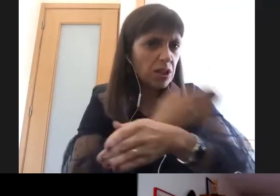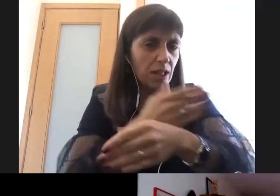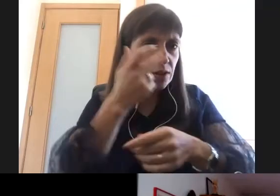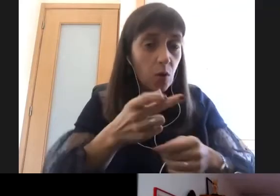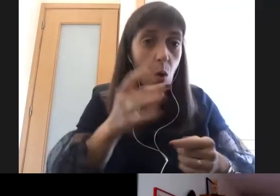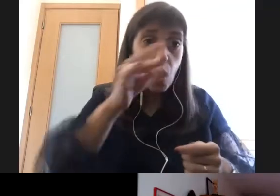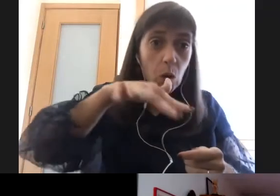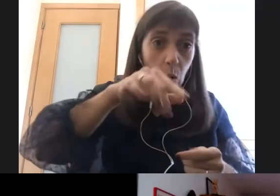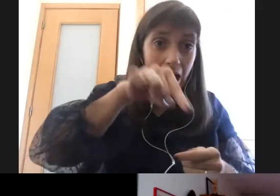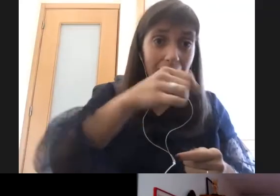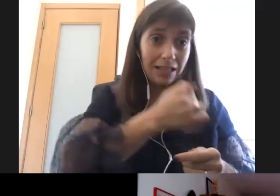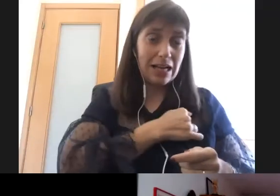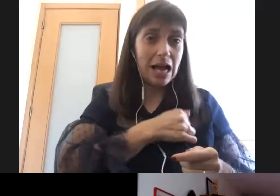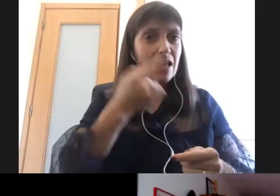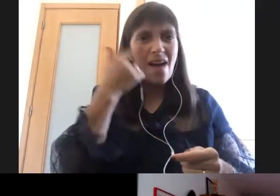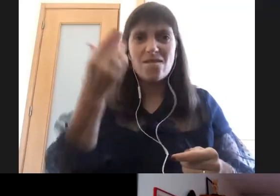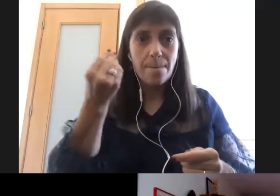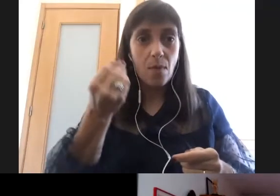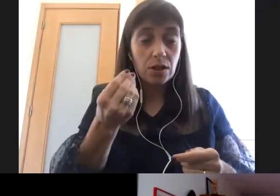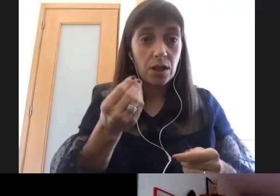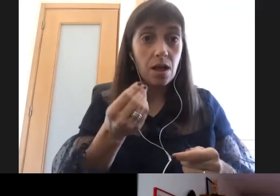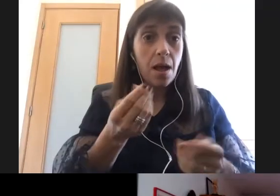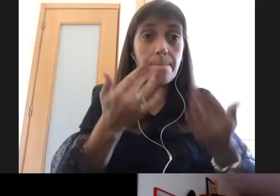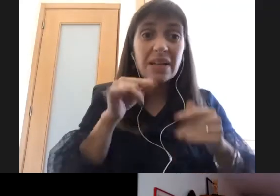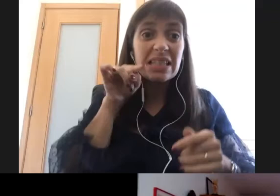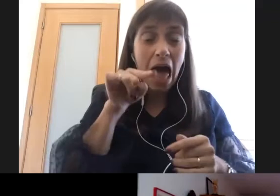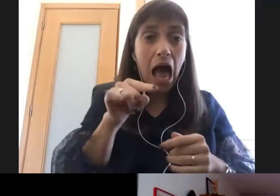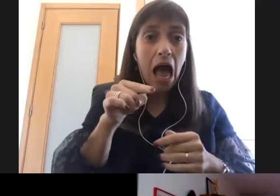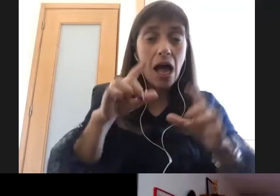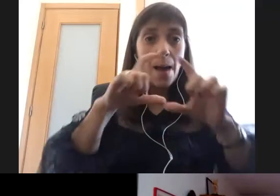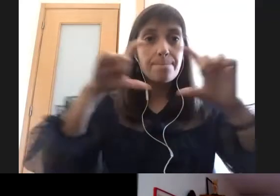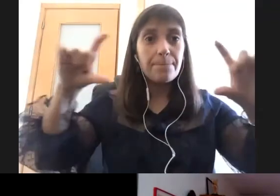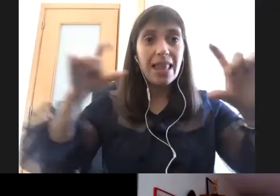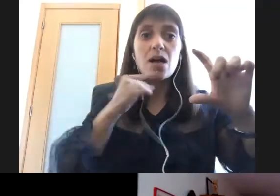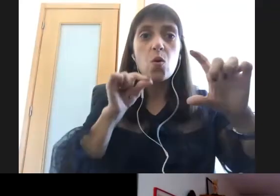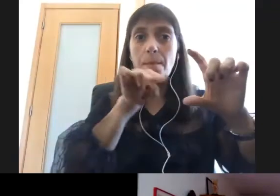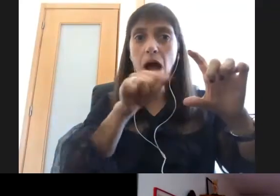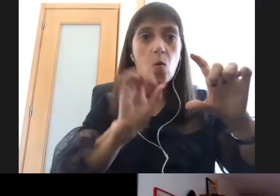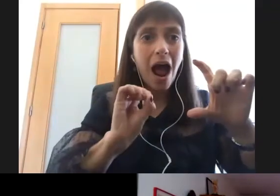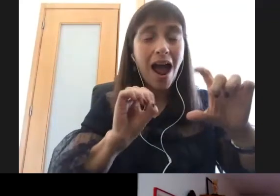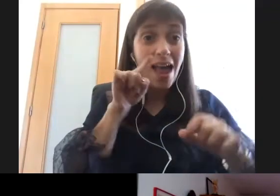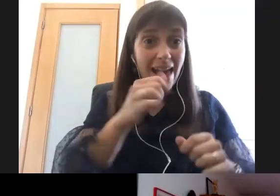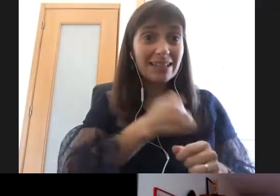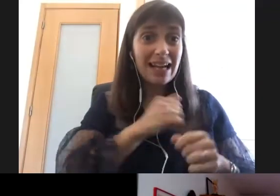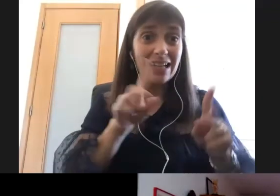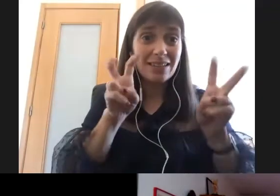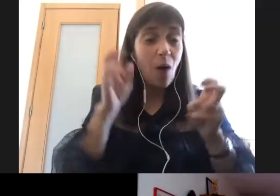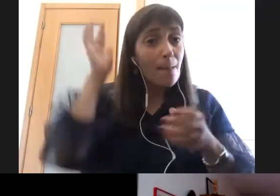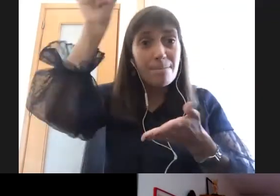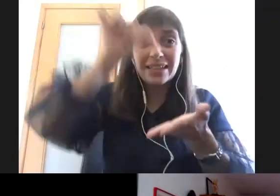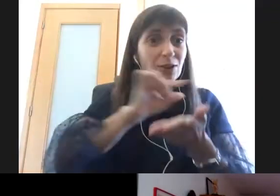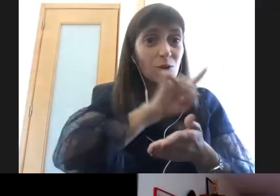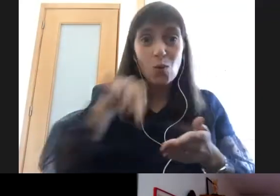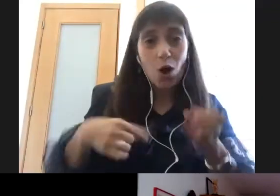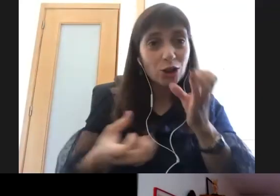casa é mais ou menos conhecida. Não tem uma placa. É a casa que nos batizou. E não tem sequer uma placa no chão, uma coisa assim,